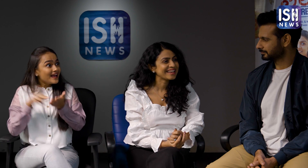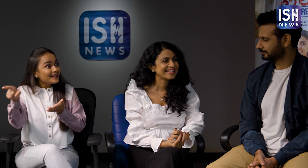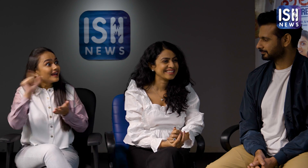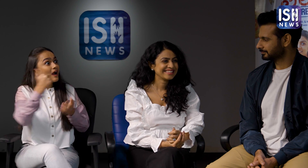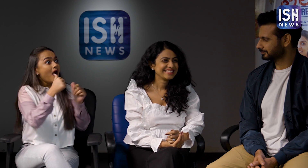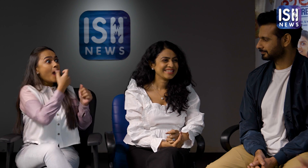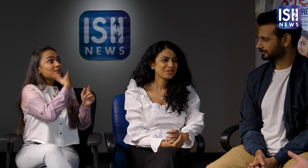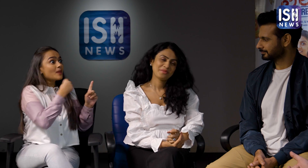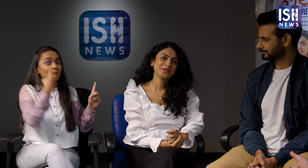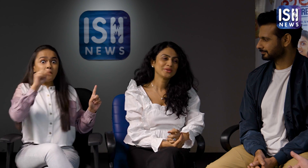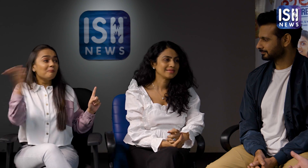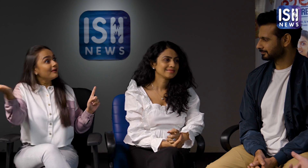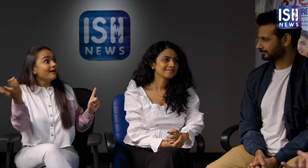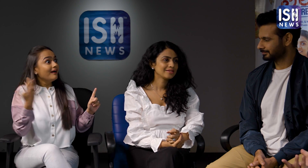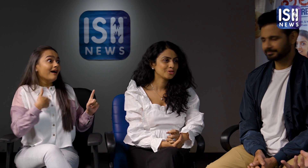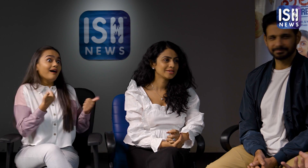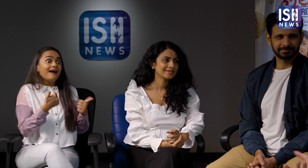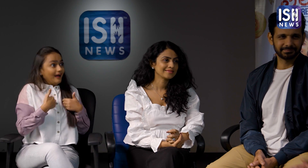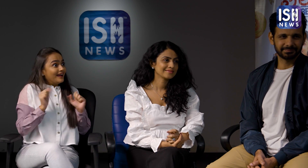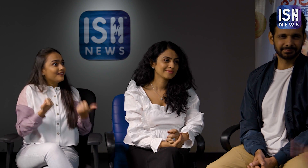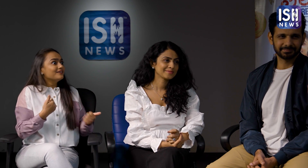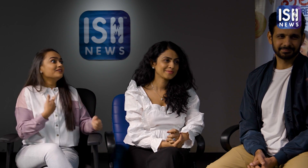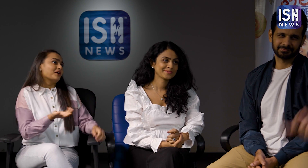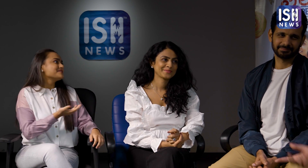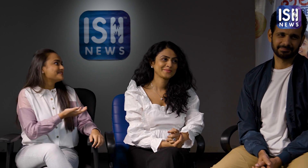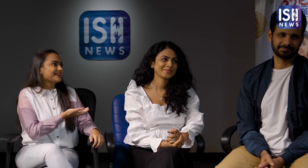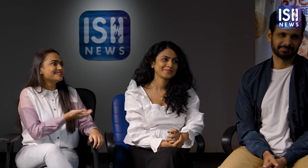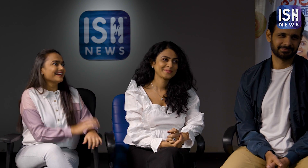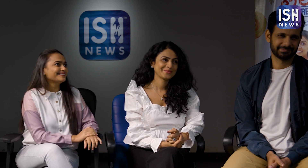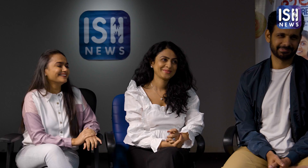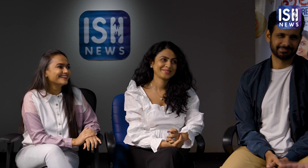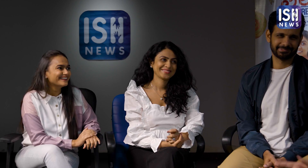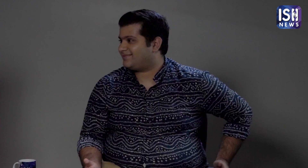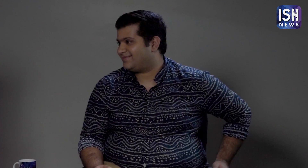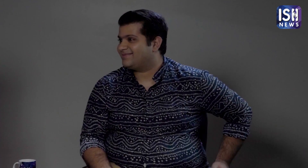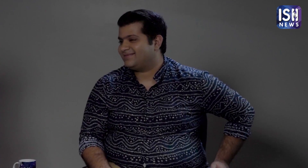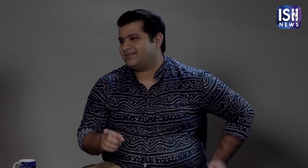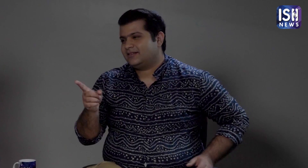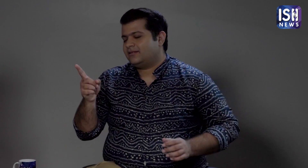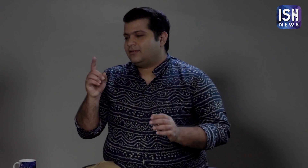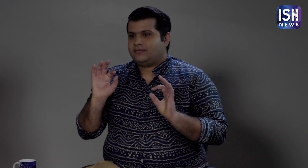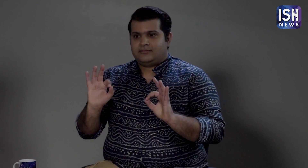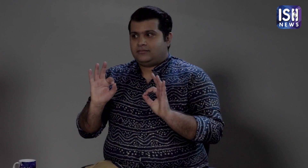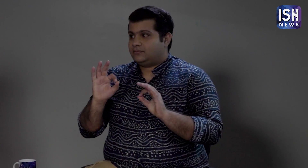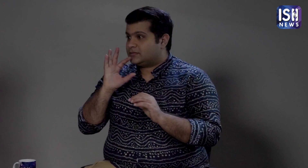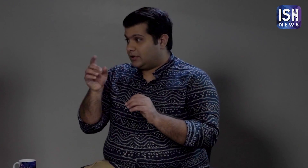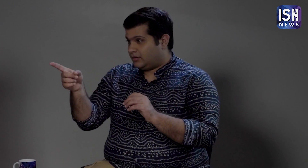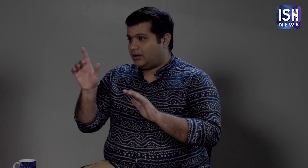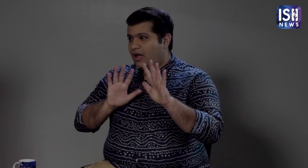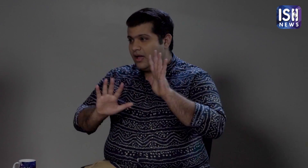रोल कर सकती है तो मैं क्यों नहीं। यस एग्जैक्टली।